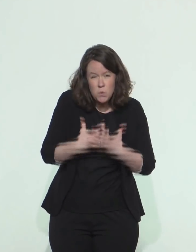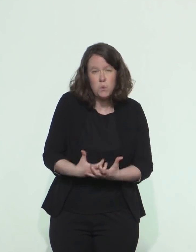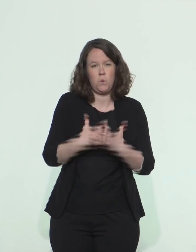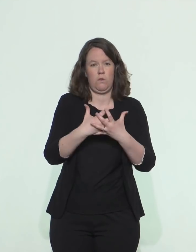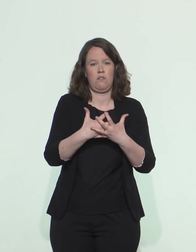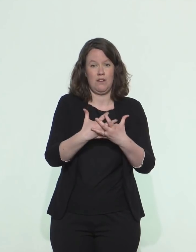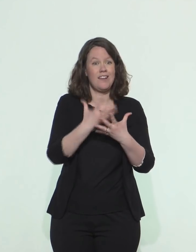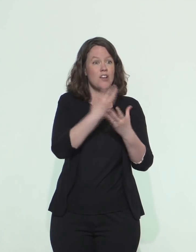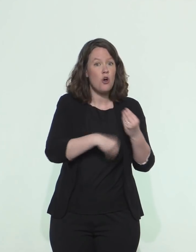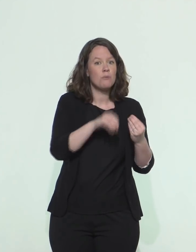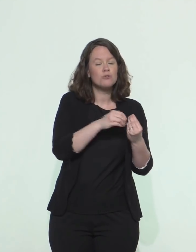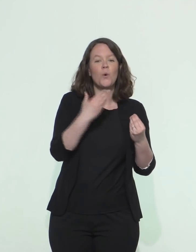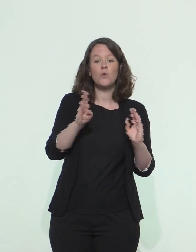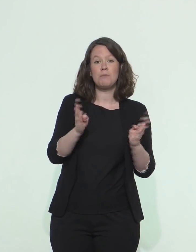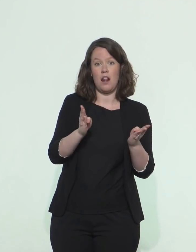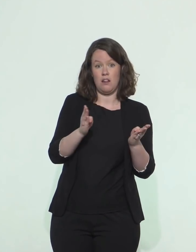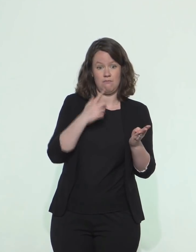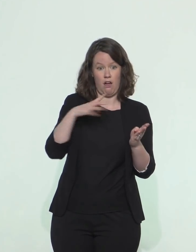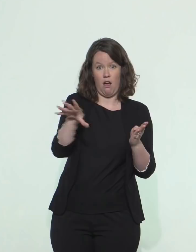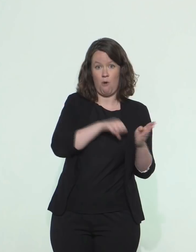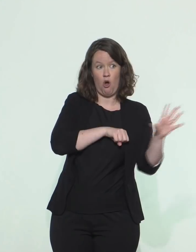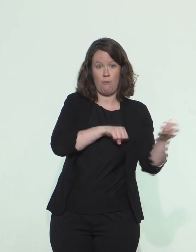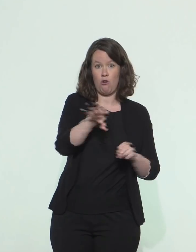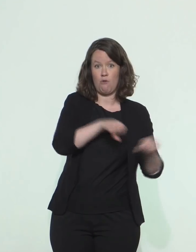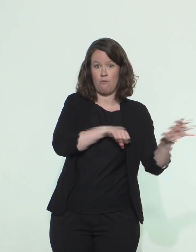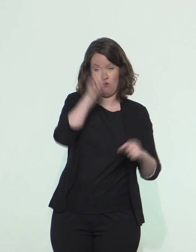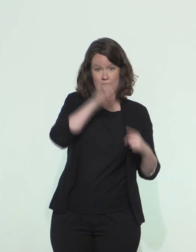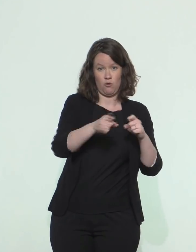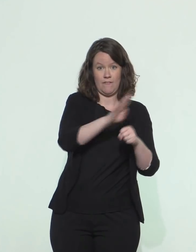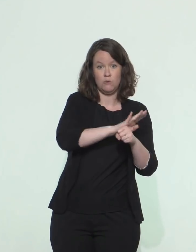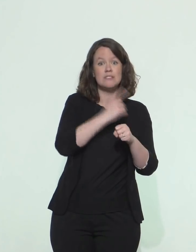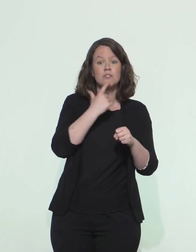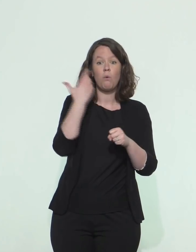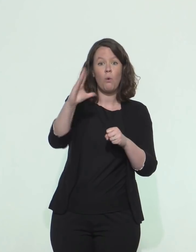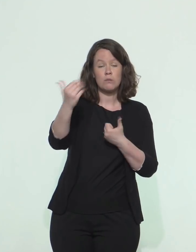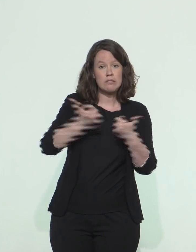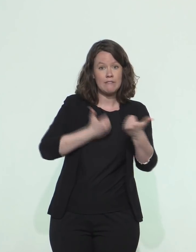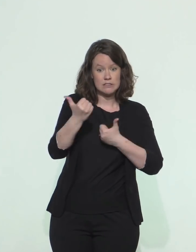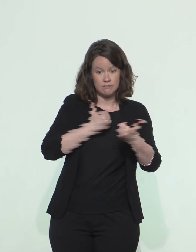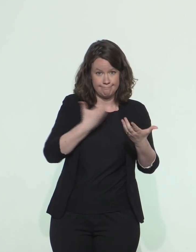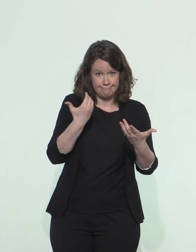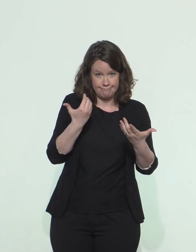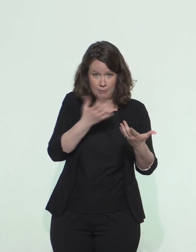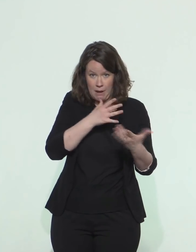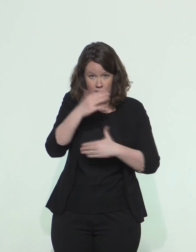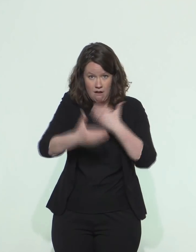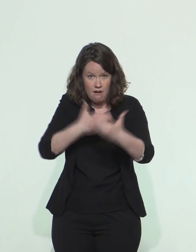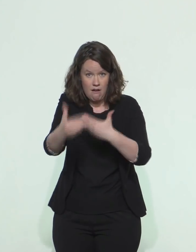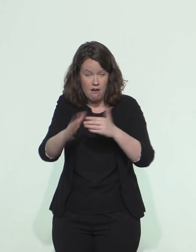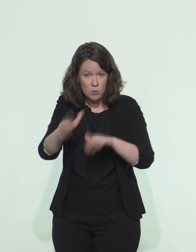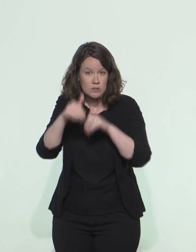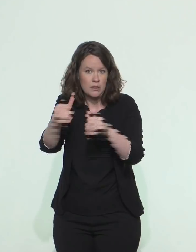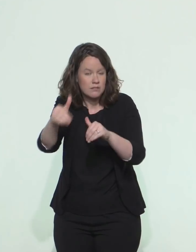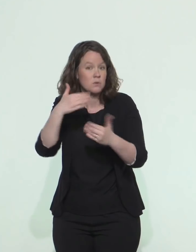charge d'autres activités. Et donc, c'est une difficulté au redémarrage de l'activité chirurgicale lourde, par exemple, pour les hôpitaux les plus impactés. Donc, c'est un